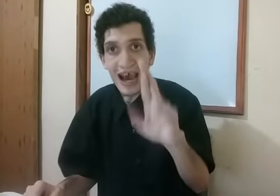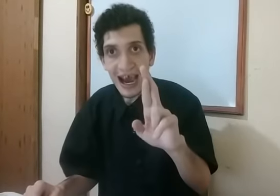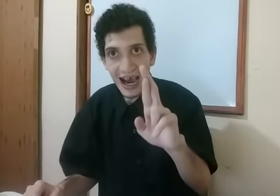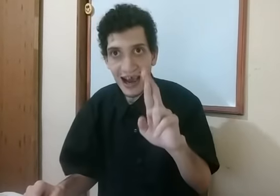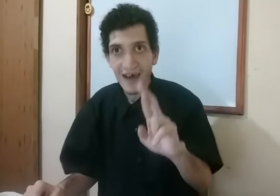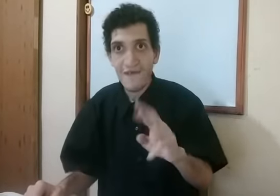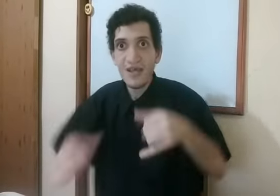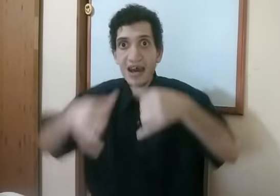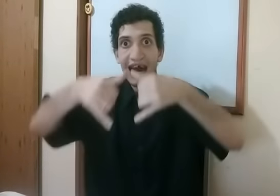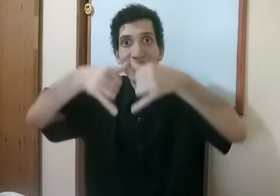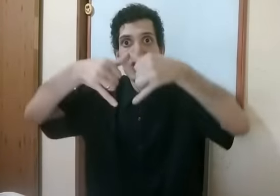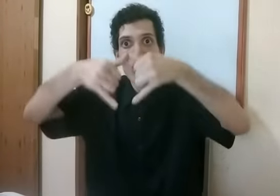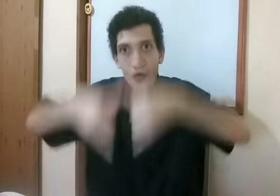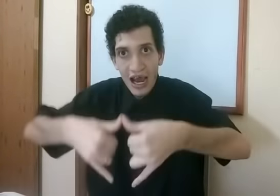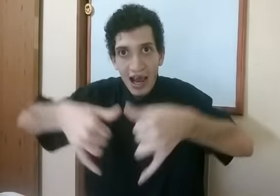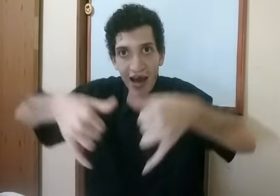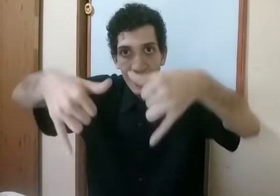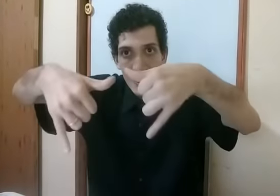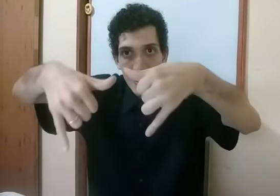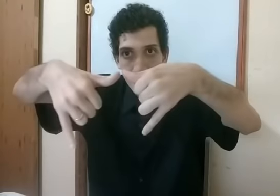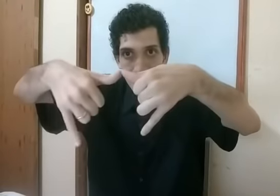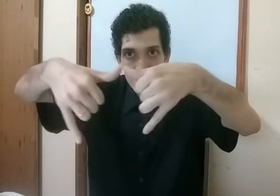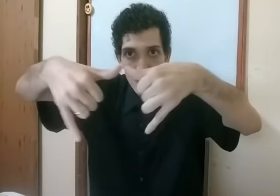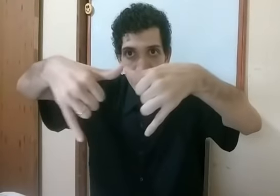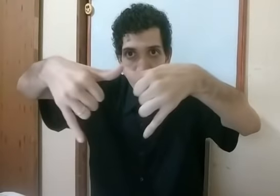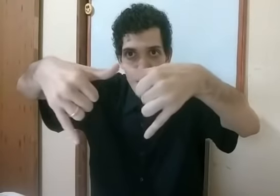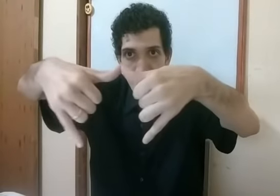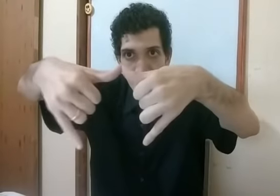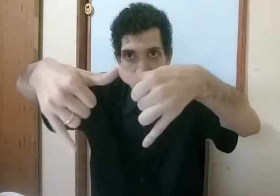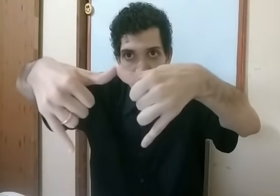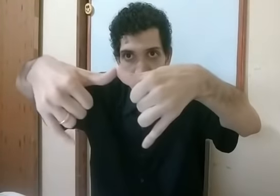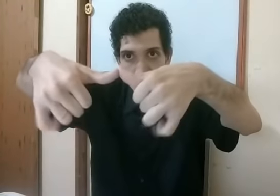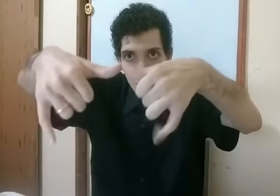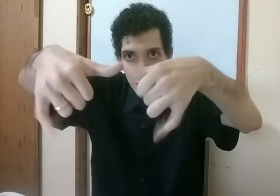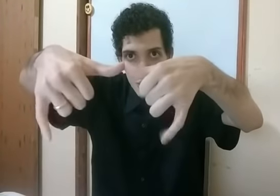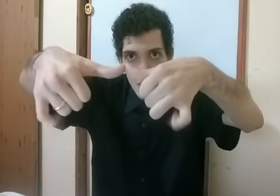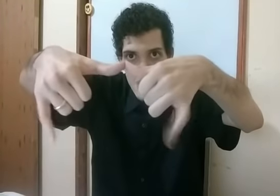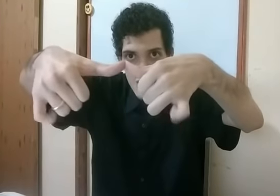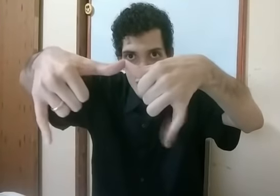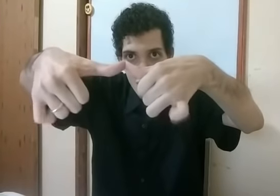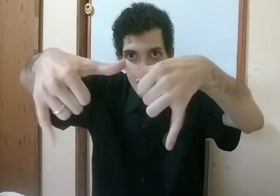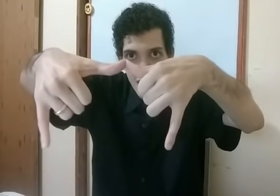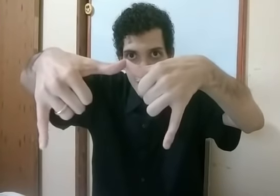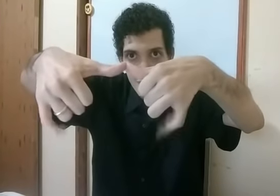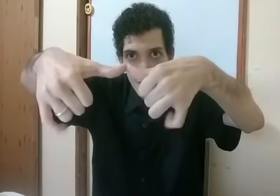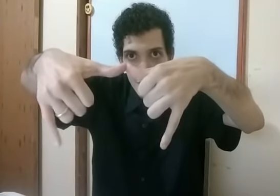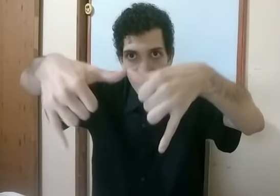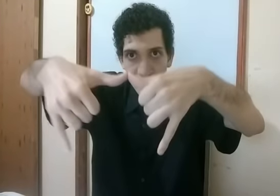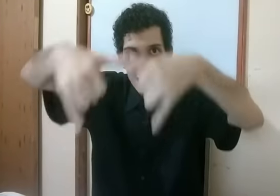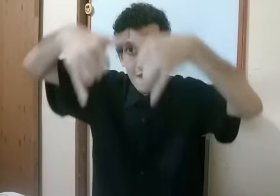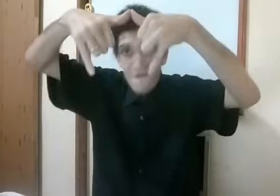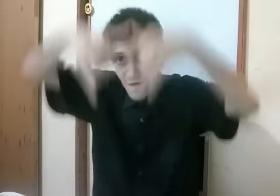Piar. Piar em lugar. Bota aqui o dedão aqui um no outro. Dedinho pra fora, hein?